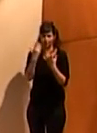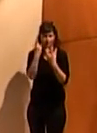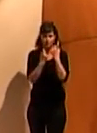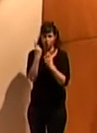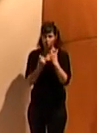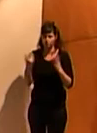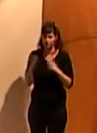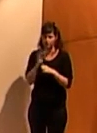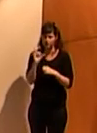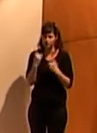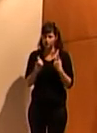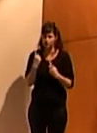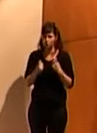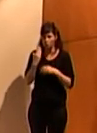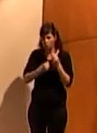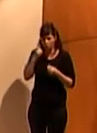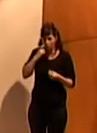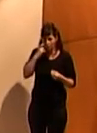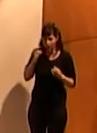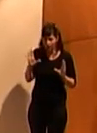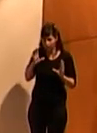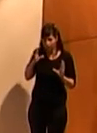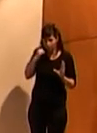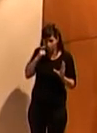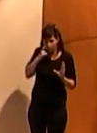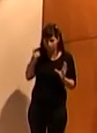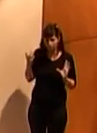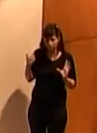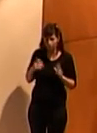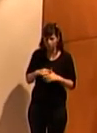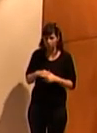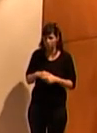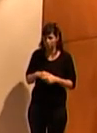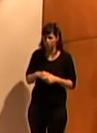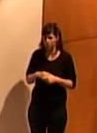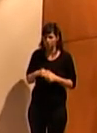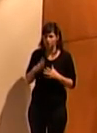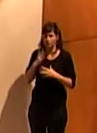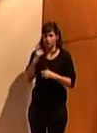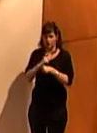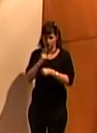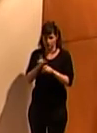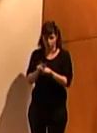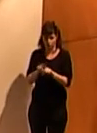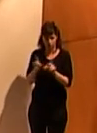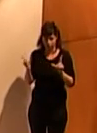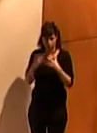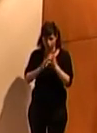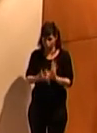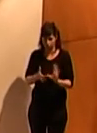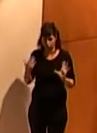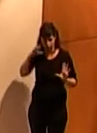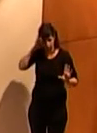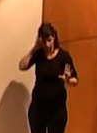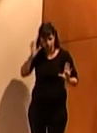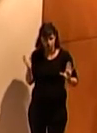Qui a des questions ou des remarques, des observations ? Des critiques, oui. Toute critique est bonne à prendre